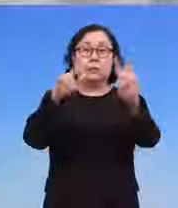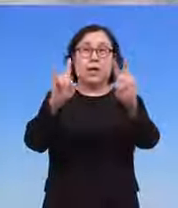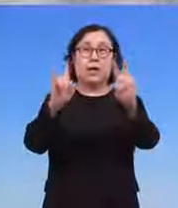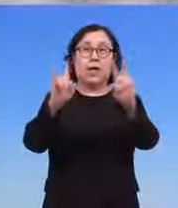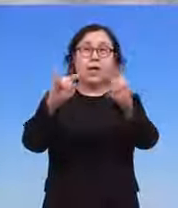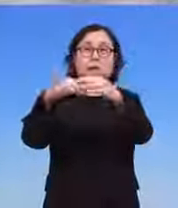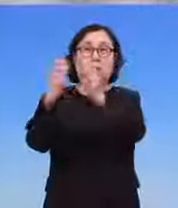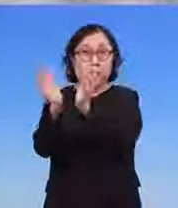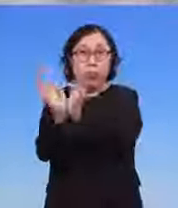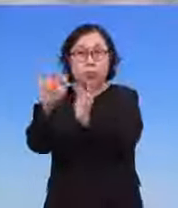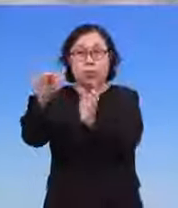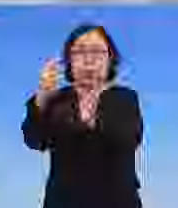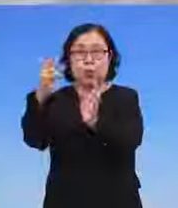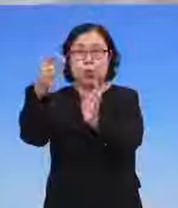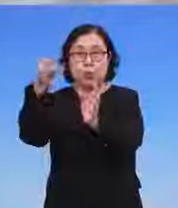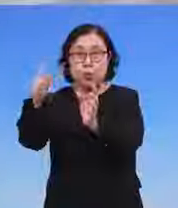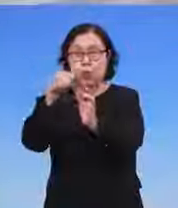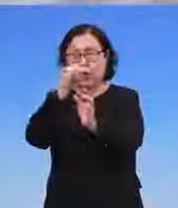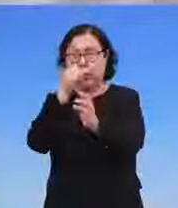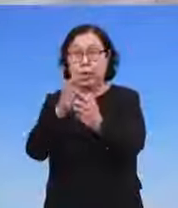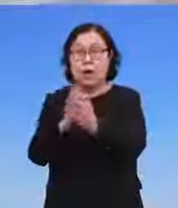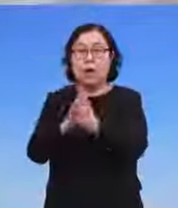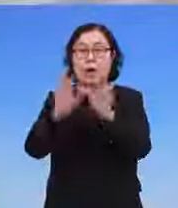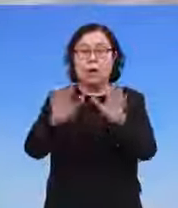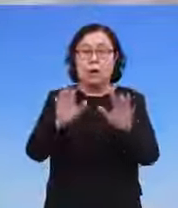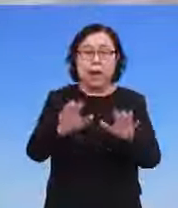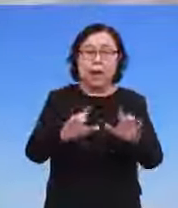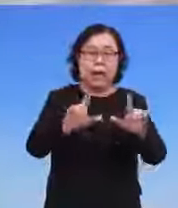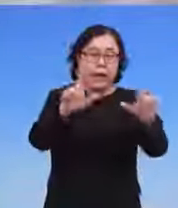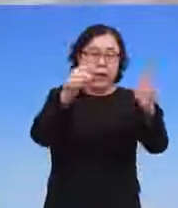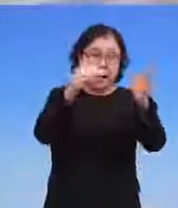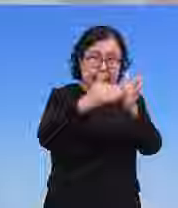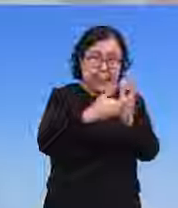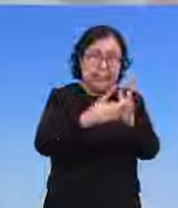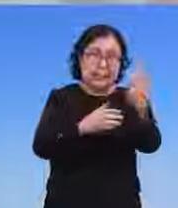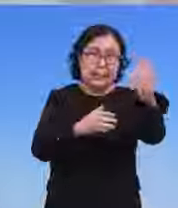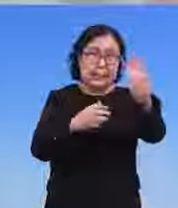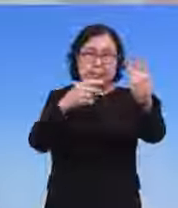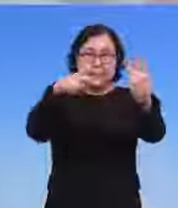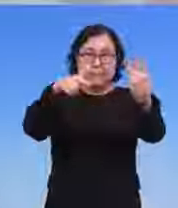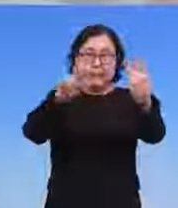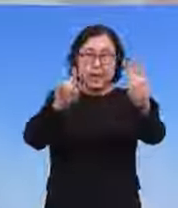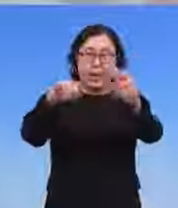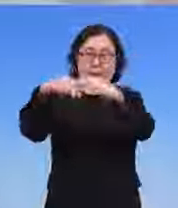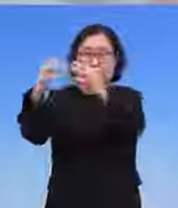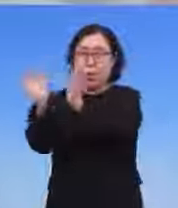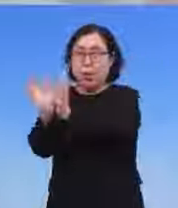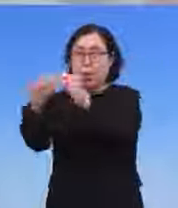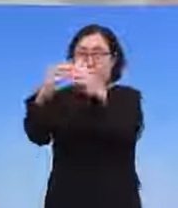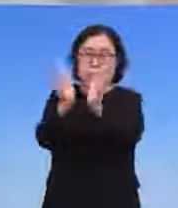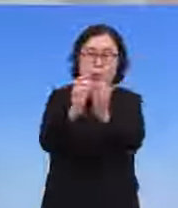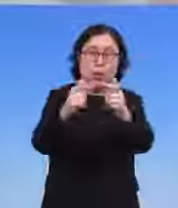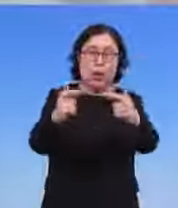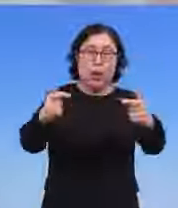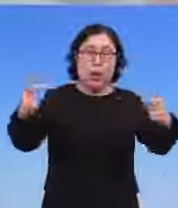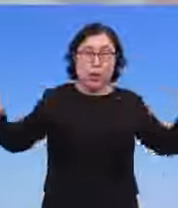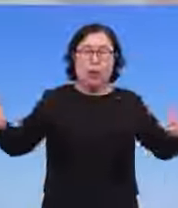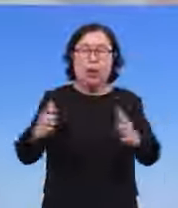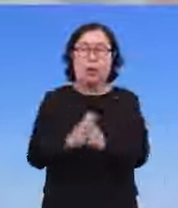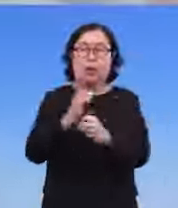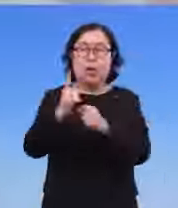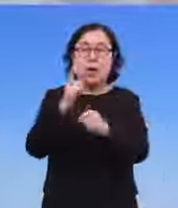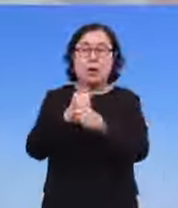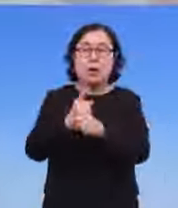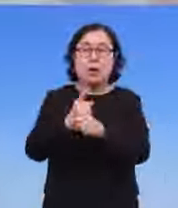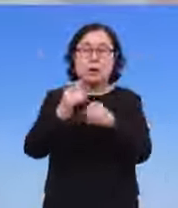20개 교구인데 이제 올 연말에 이제 30개 교구로 이제 과도기적으로 30개 교구로 이제